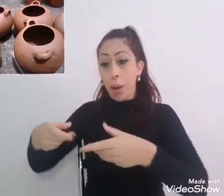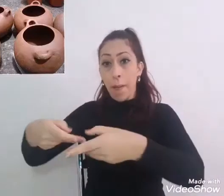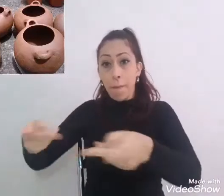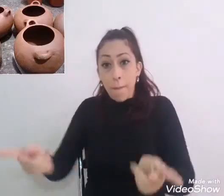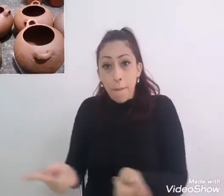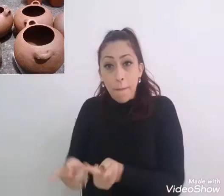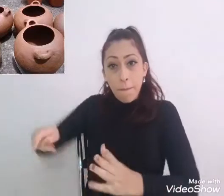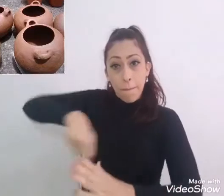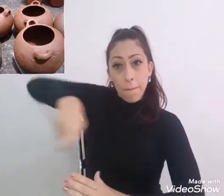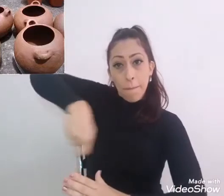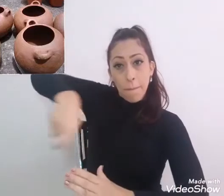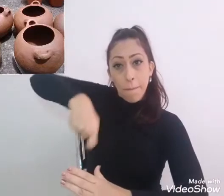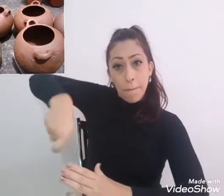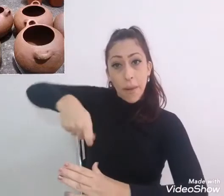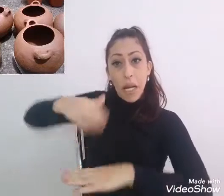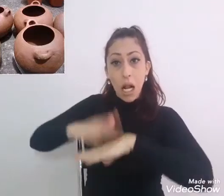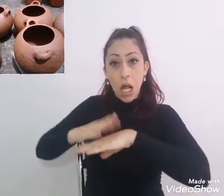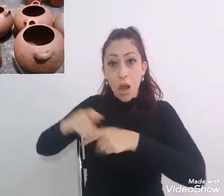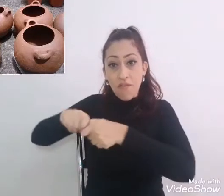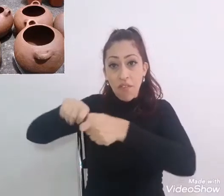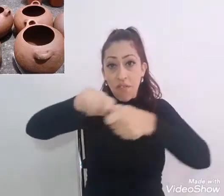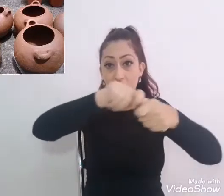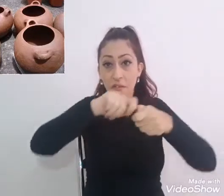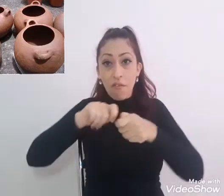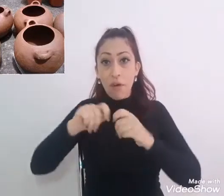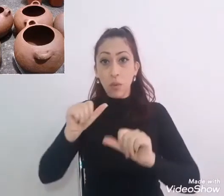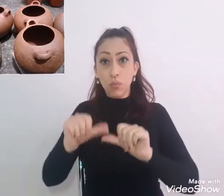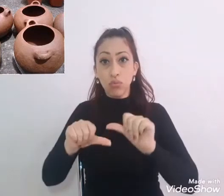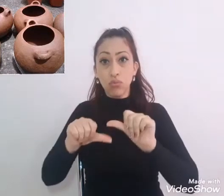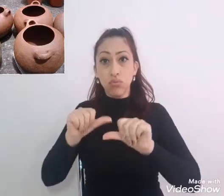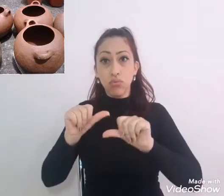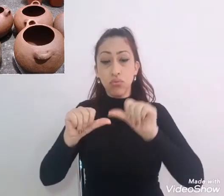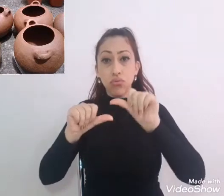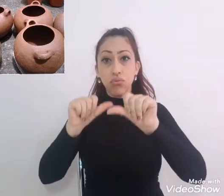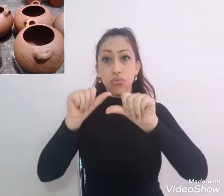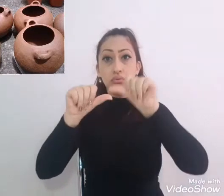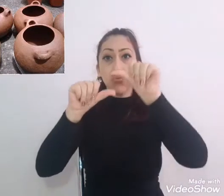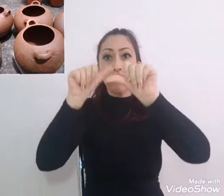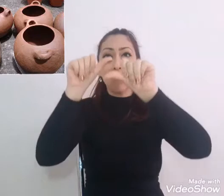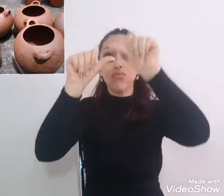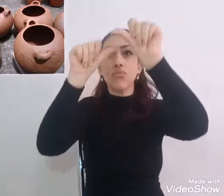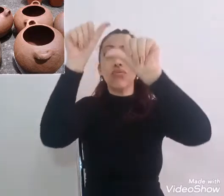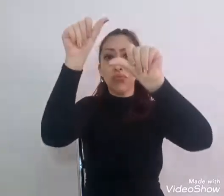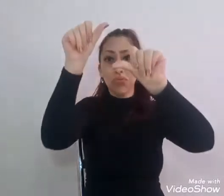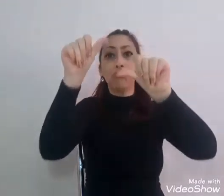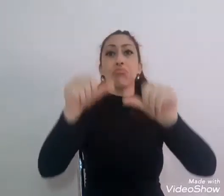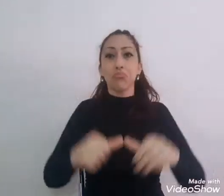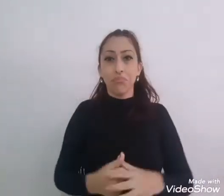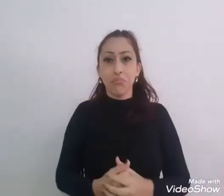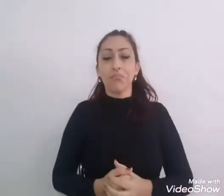uso do fogo, né? Então é muito interessante todo esse processo de evolução pelo qual a espécie humana foi passando. Por